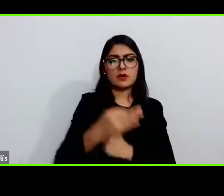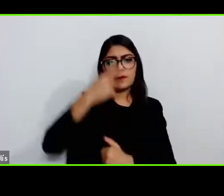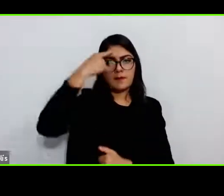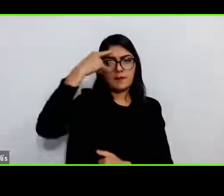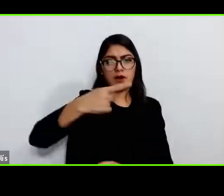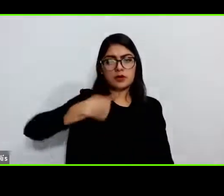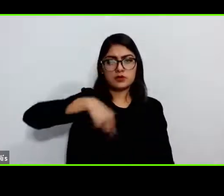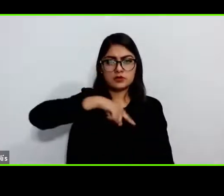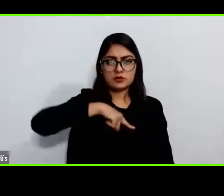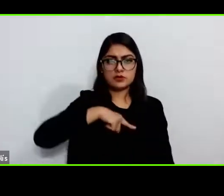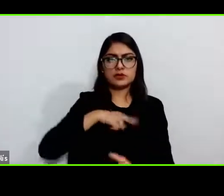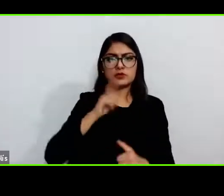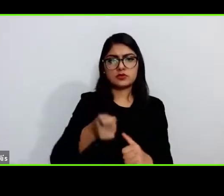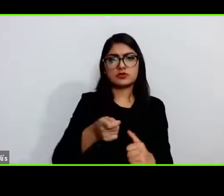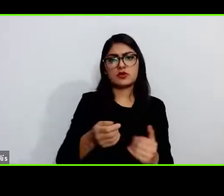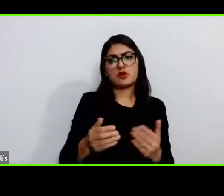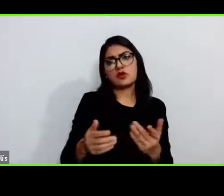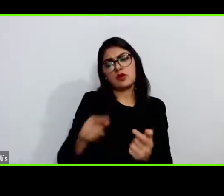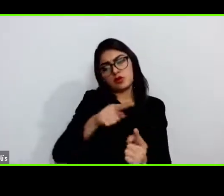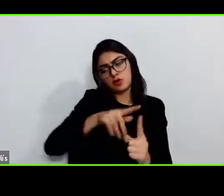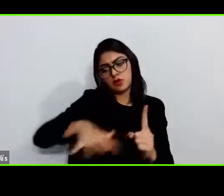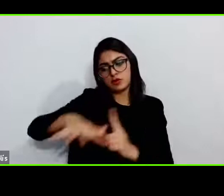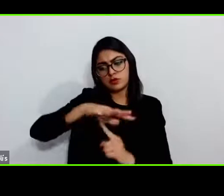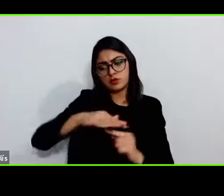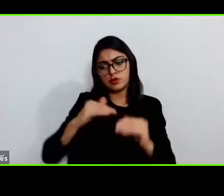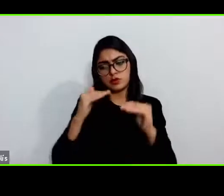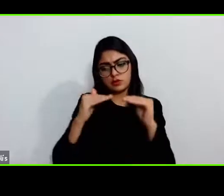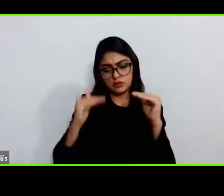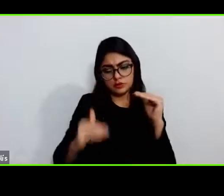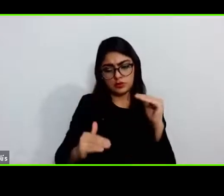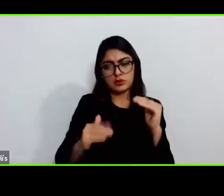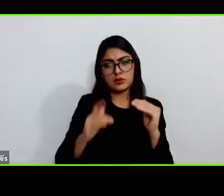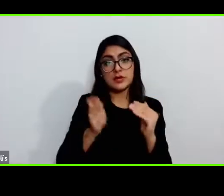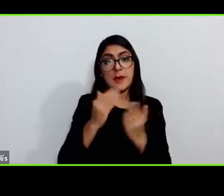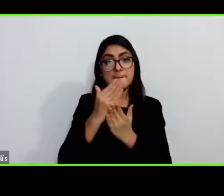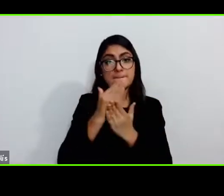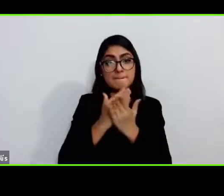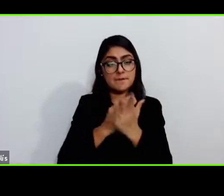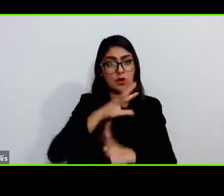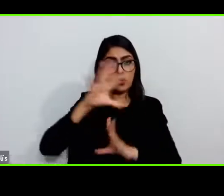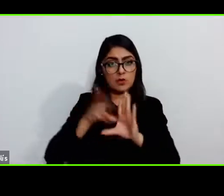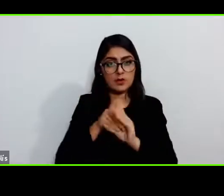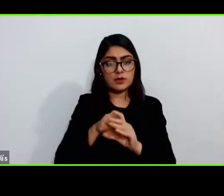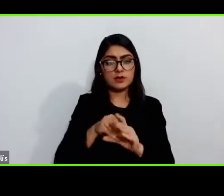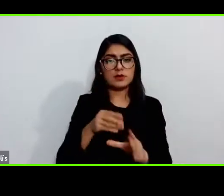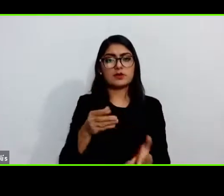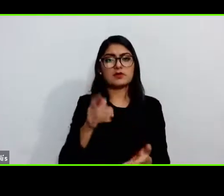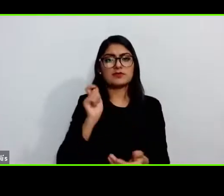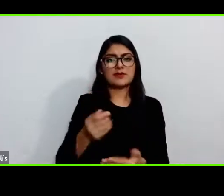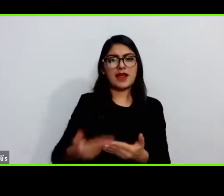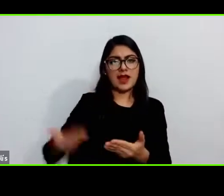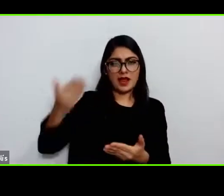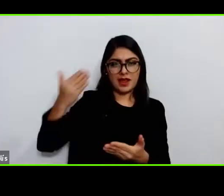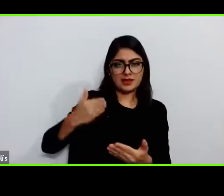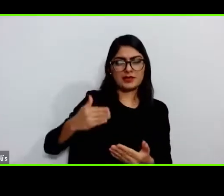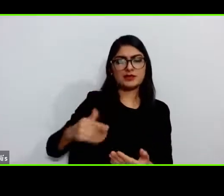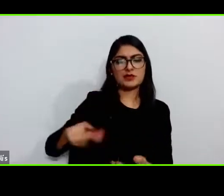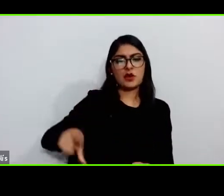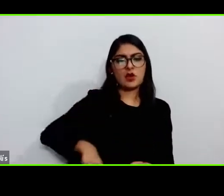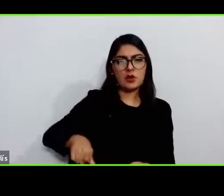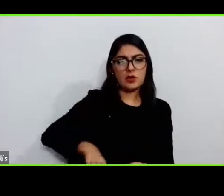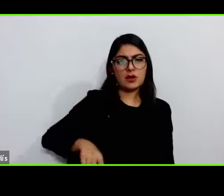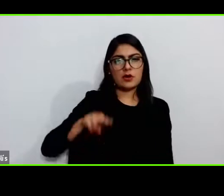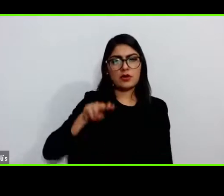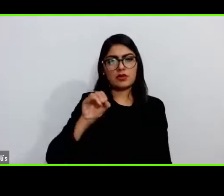condiciones mínimas materiales para poder ejercer esas libertades, digamos que el Estado liberal burgués nos prometió o nos promete